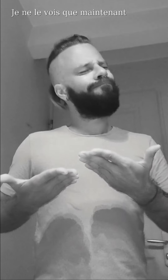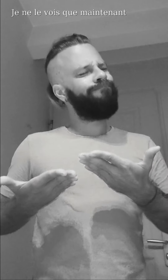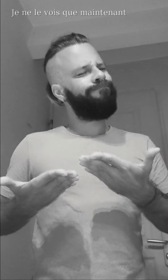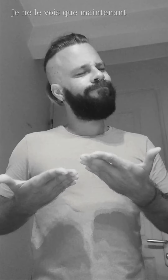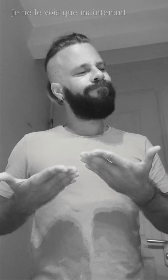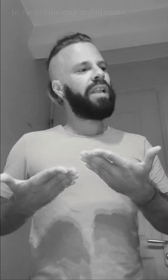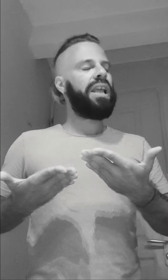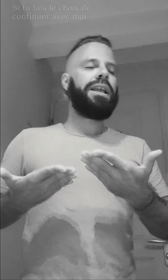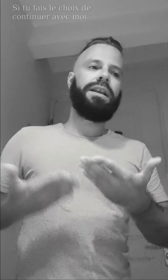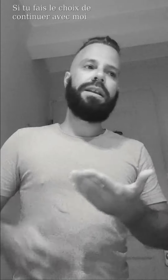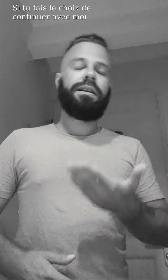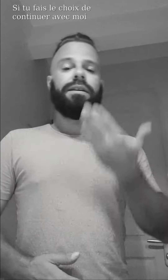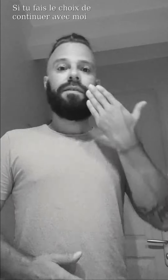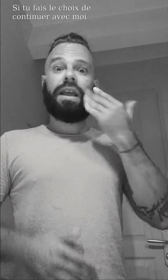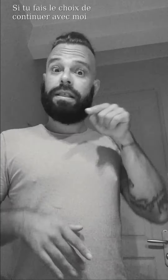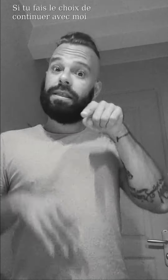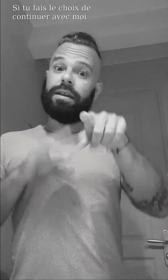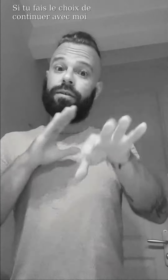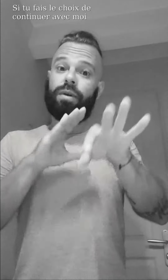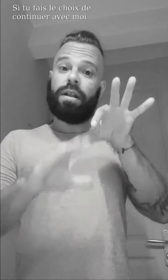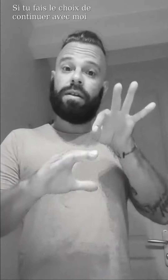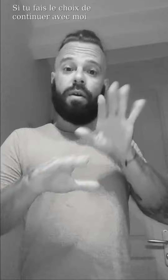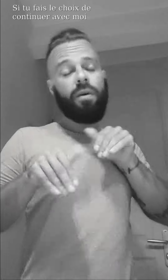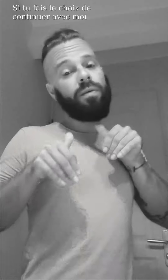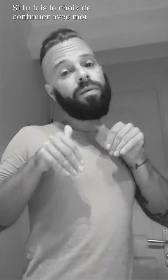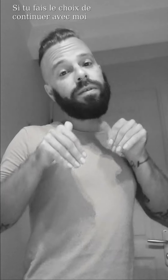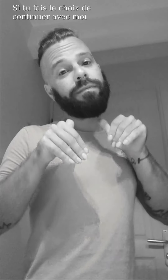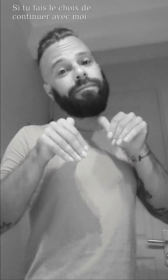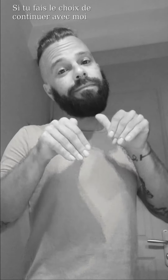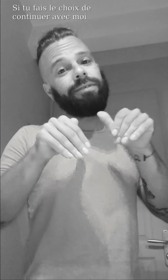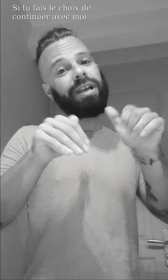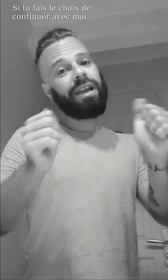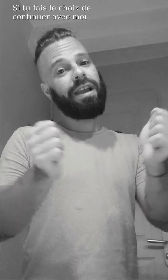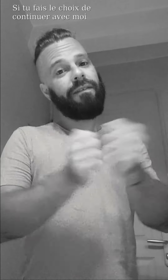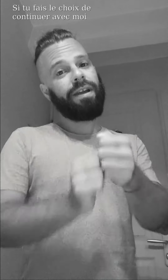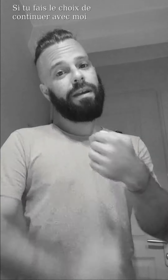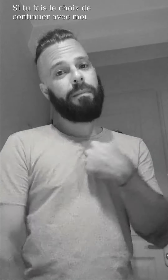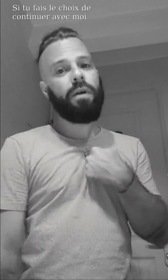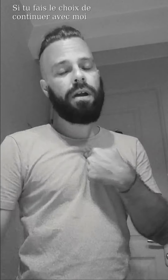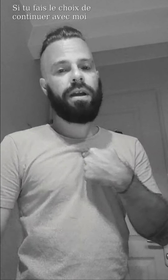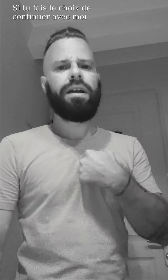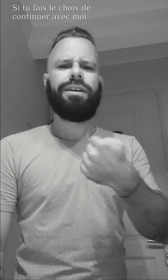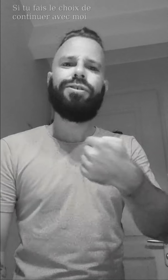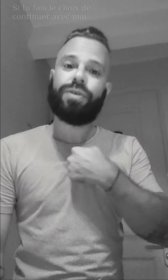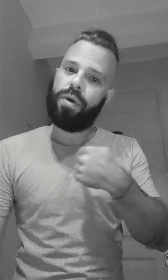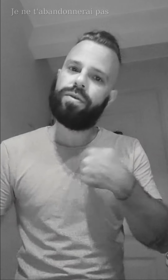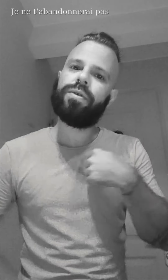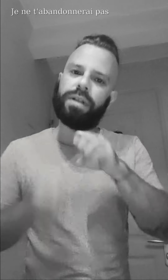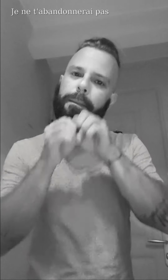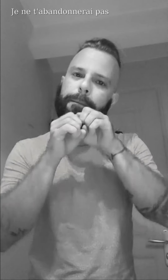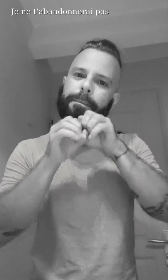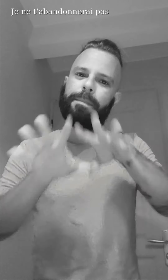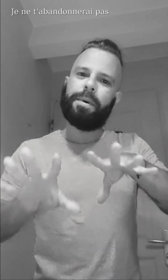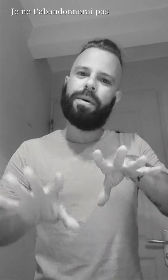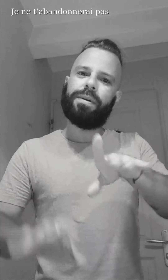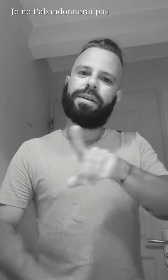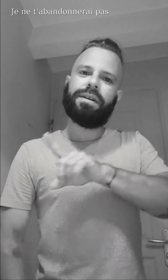maintenant. Si tu fais le choix de continuer avec moi, je ne